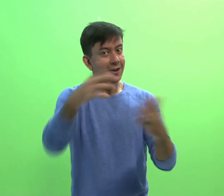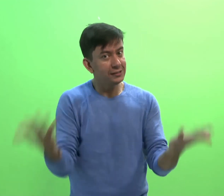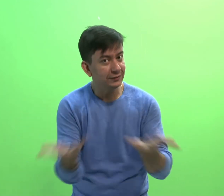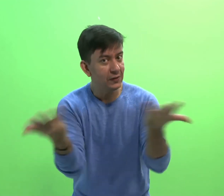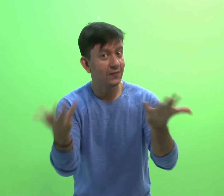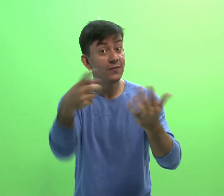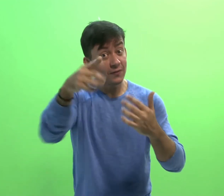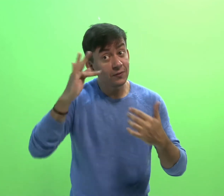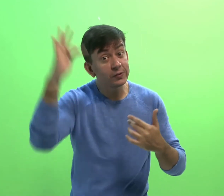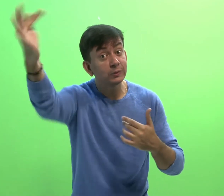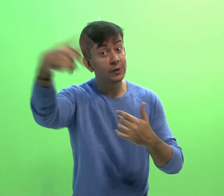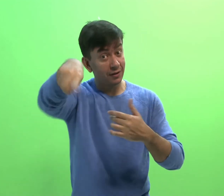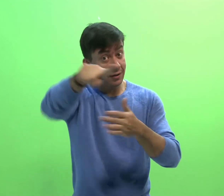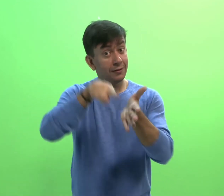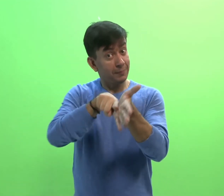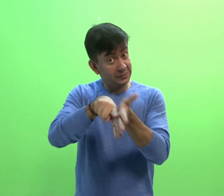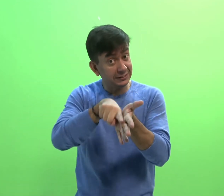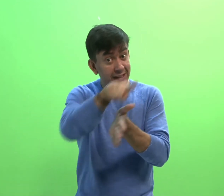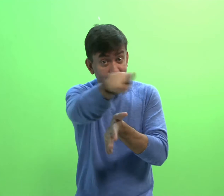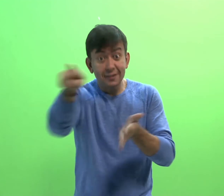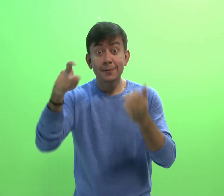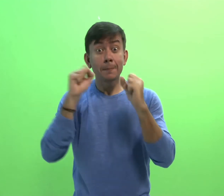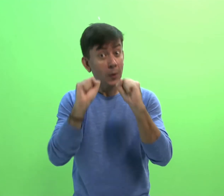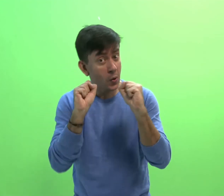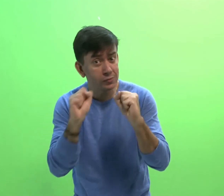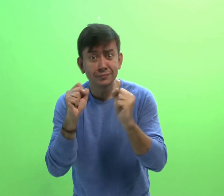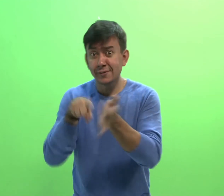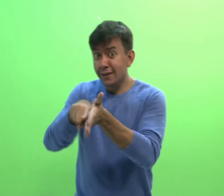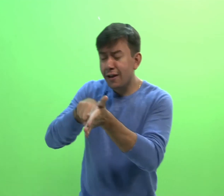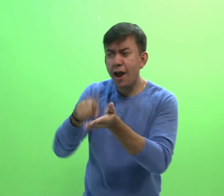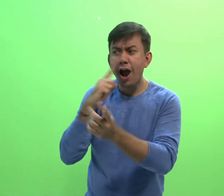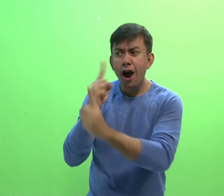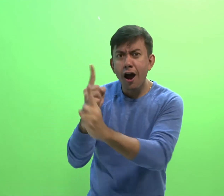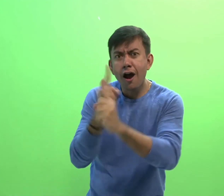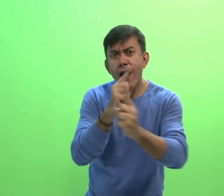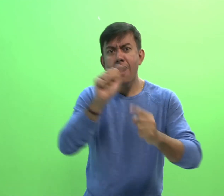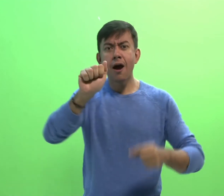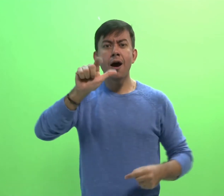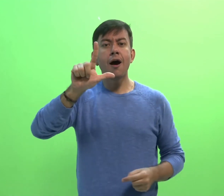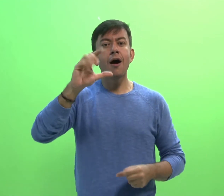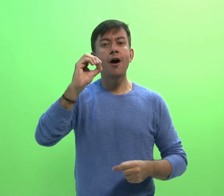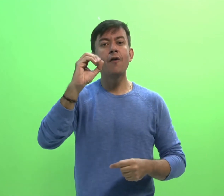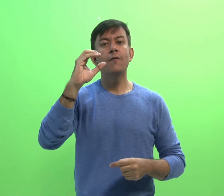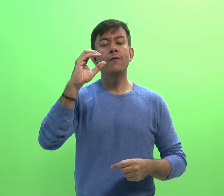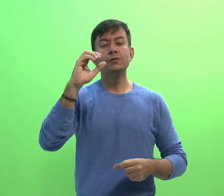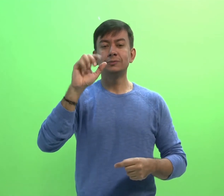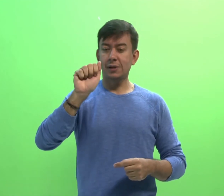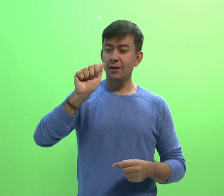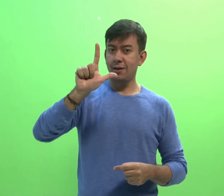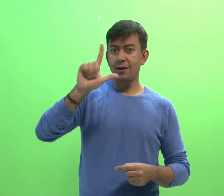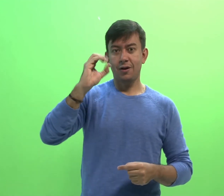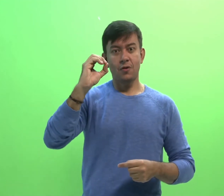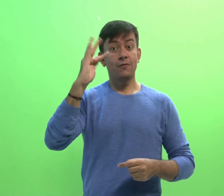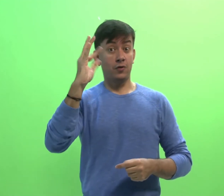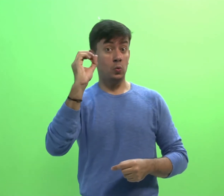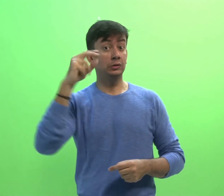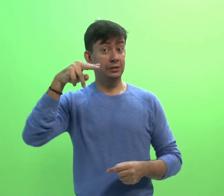se aprofundem. Então, se você tiver interesse, pesquisem sobre os alofones, descubram sinais que passam